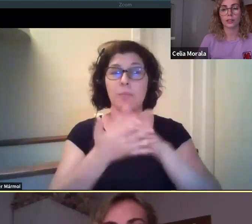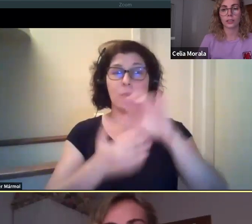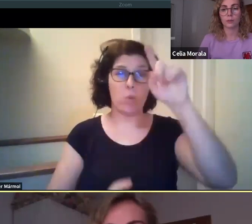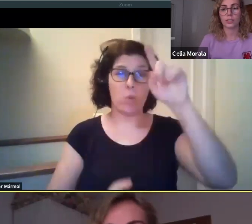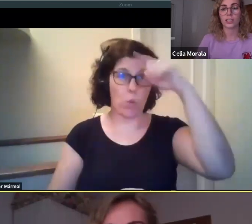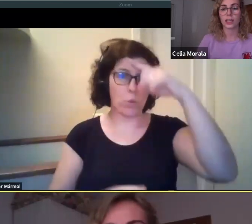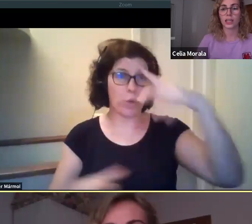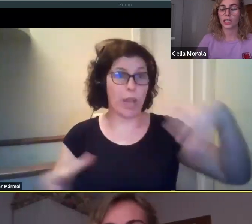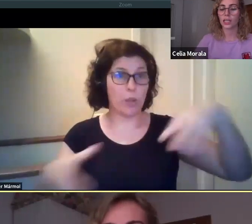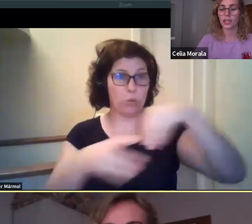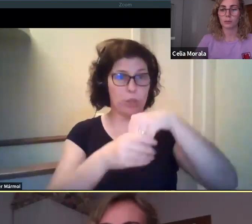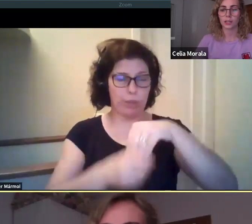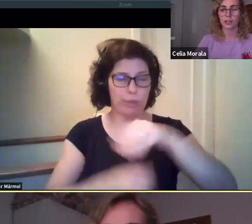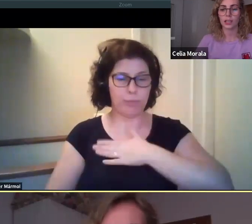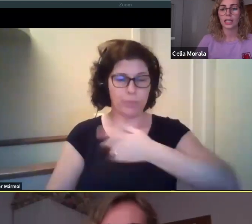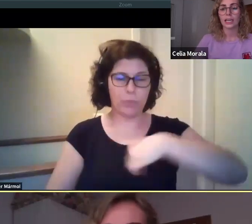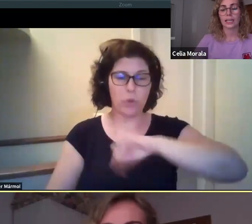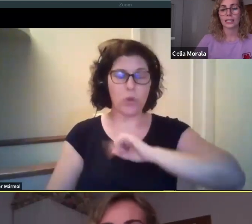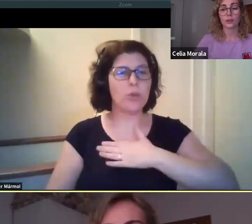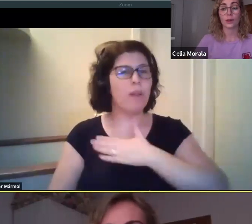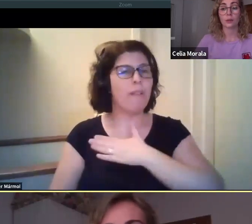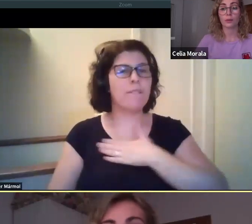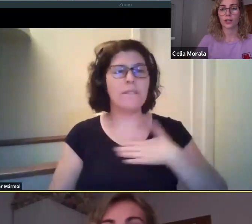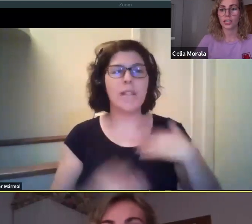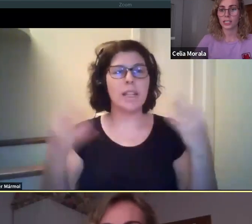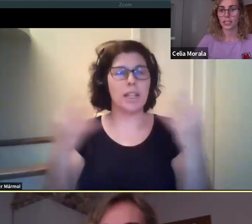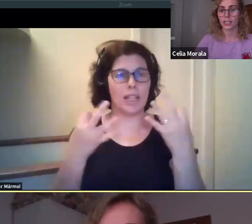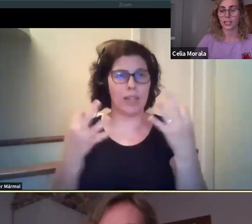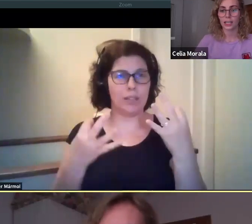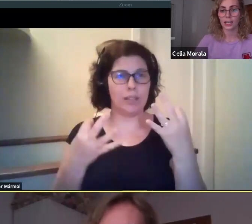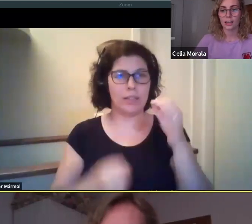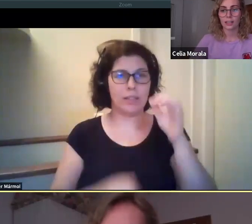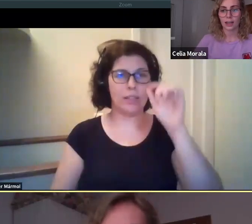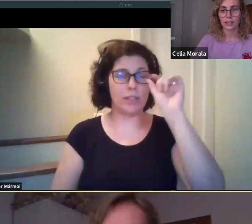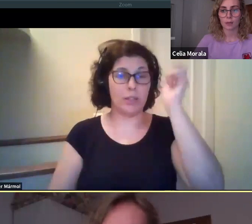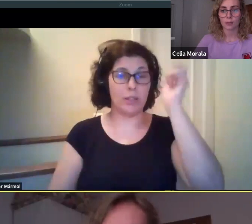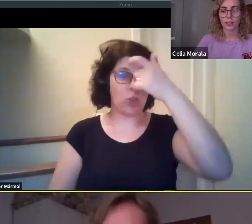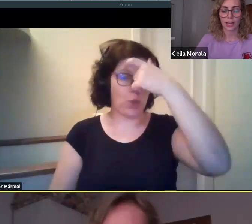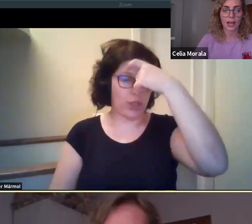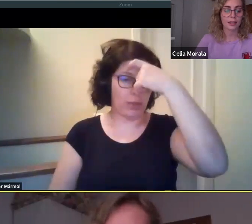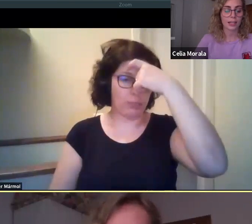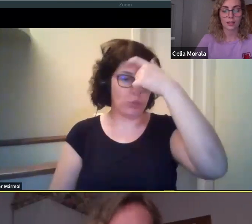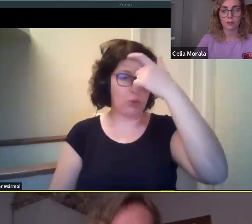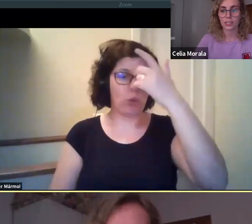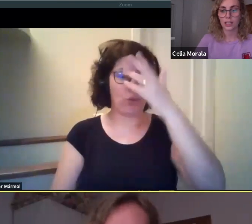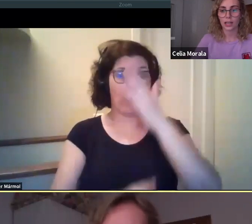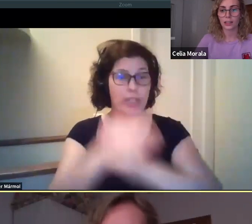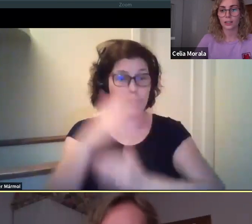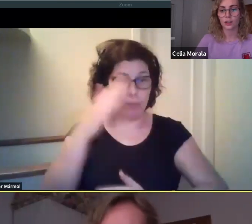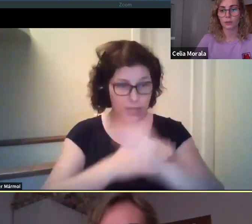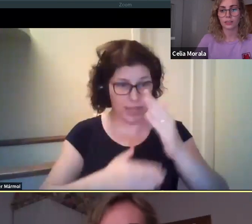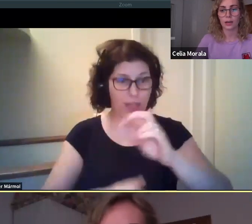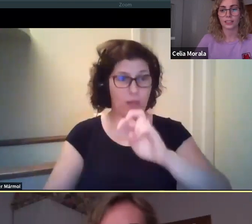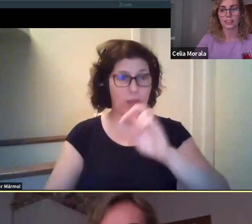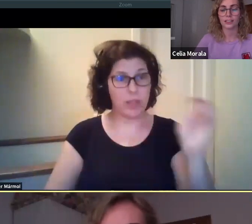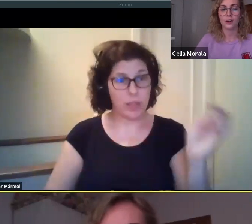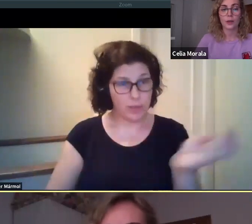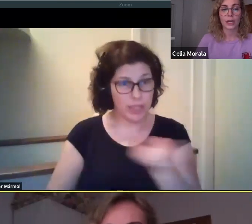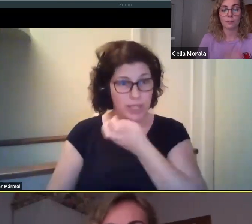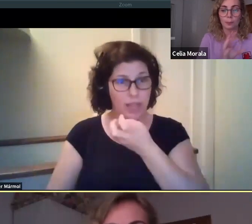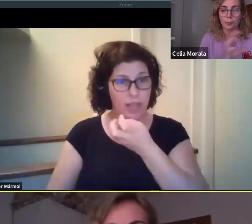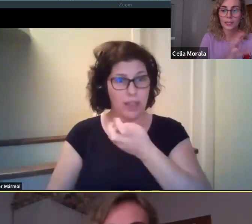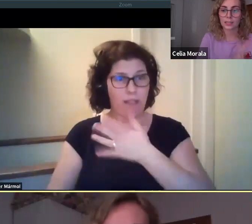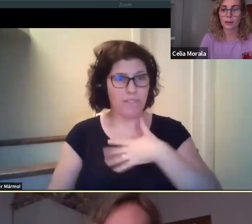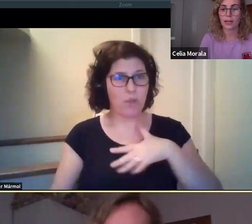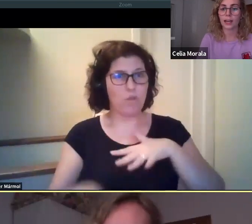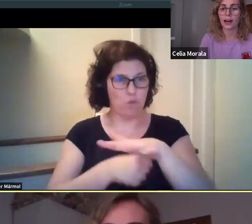lo que pretendemos es incidir directamente en estas concepciones de la discapacidad, de la diversidad que os comentaba. Esto